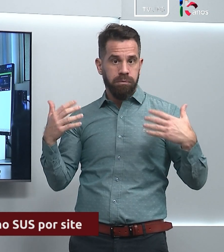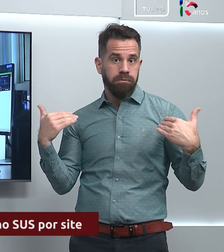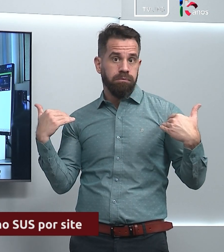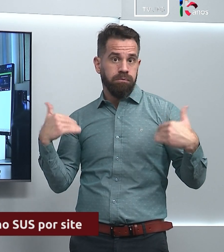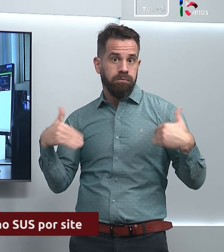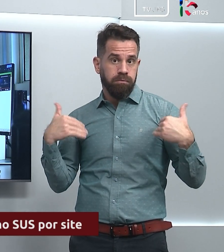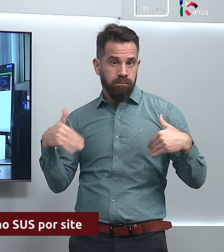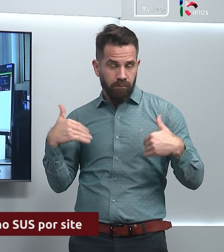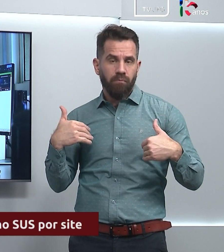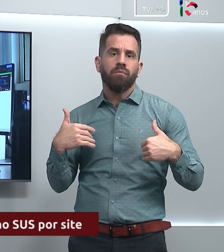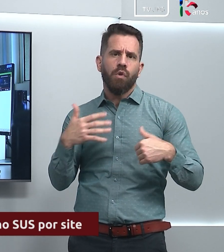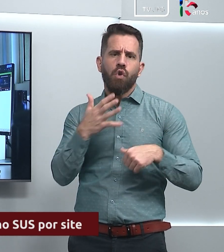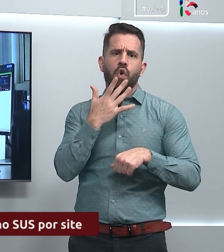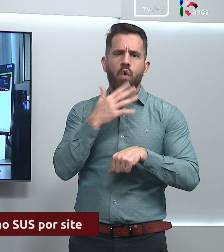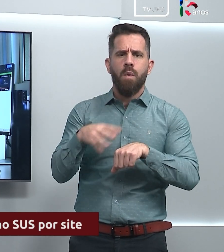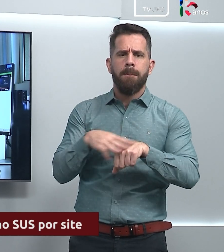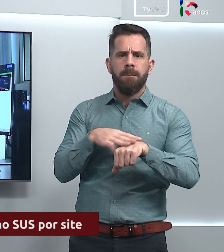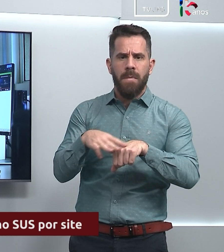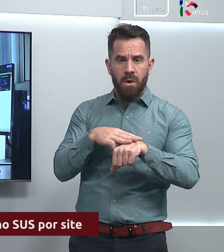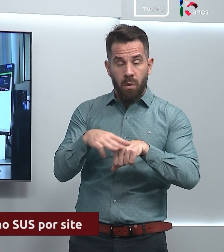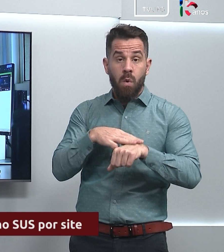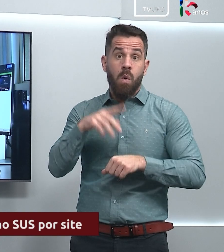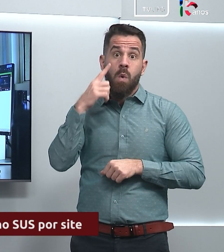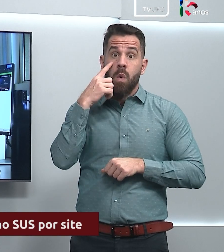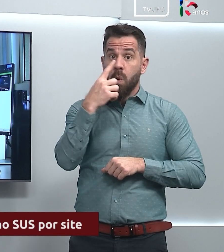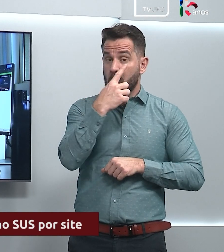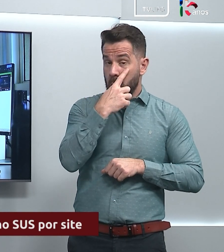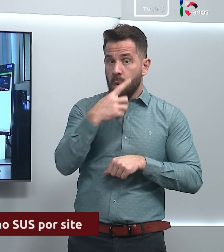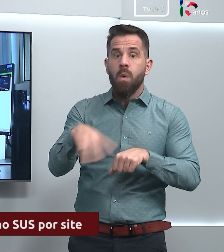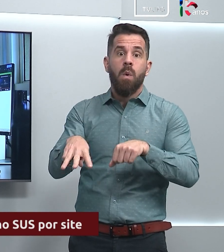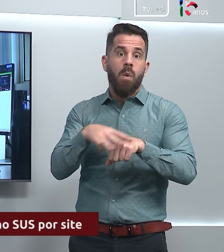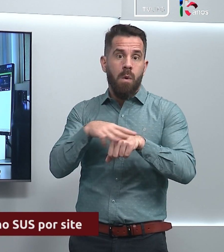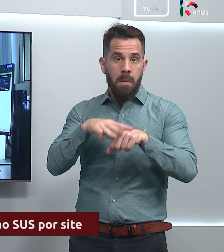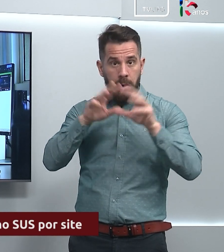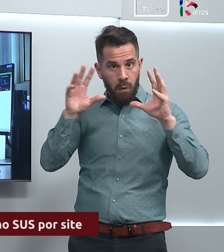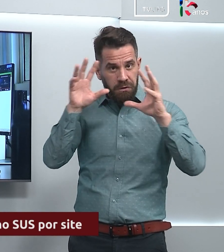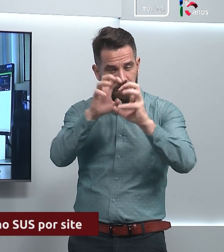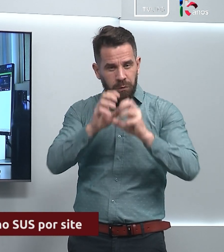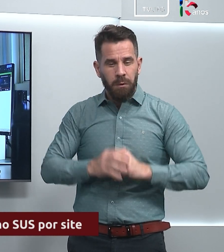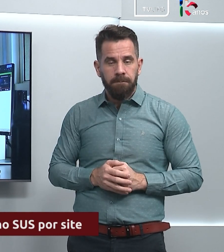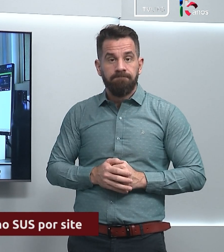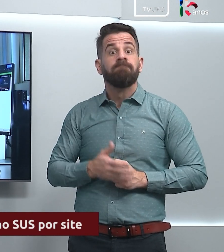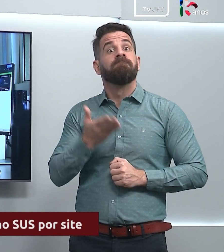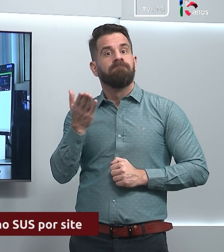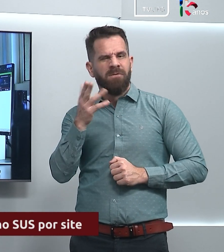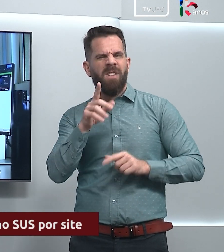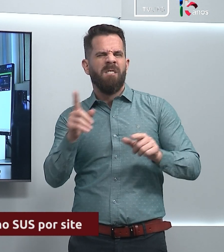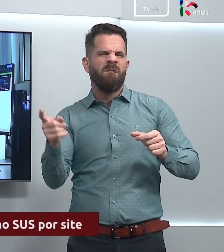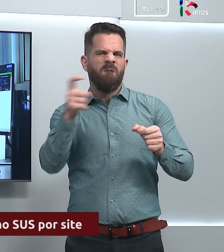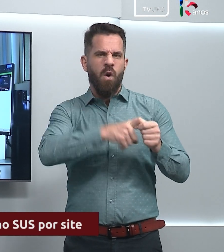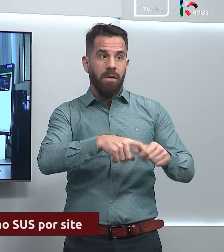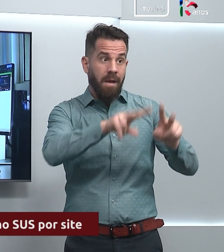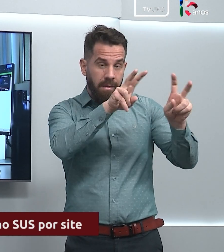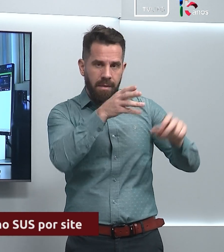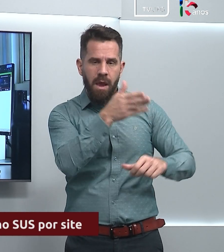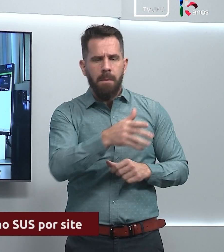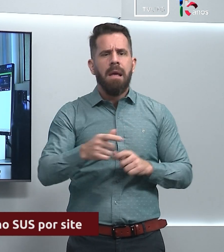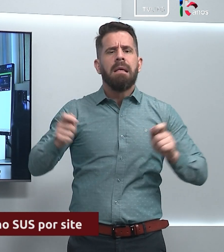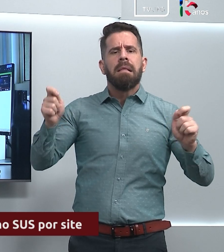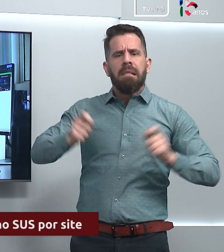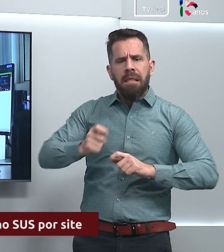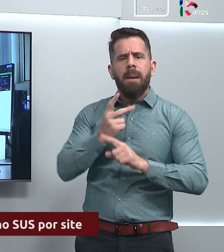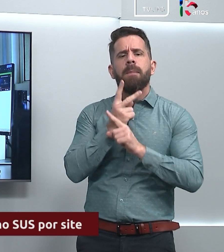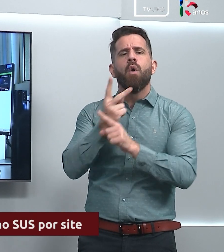abaixo da altura dos ombros e tem os olhos também castanhos escuros então a busca é feita pelo site da